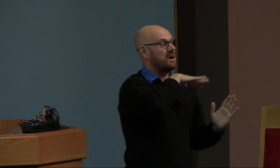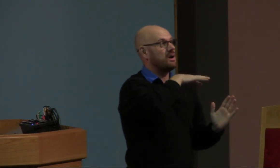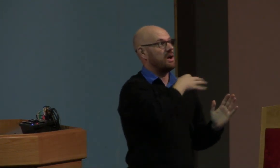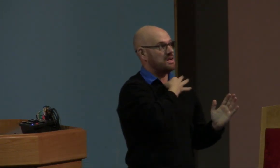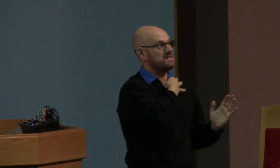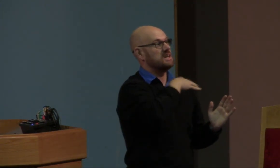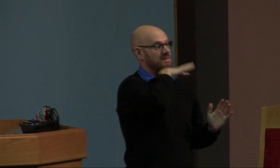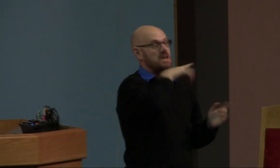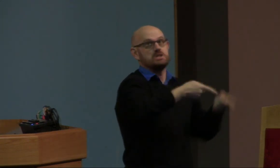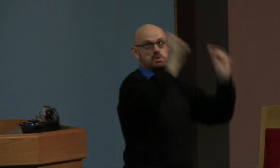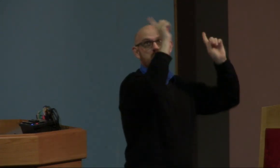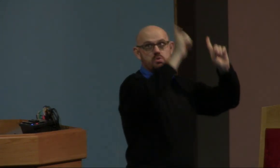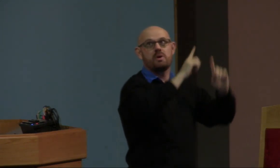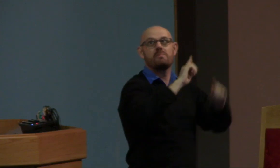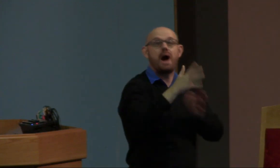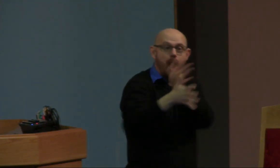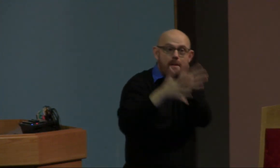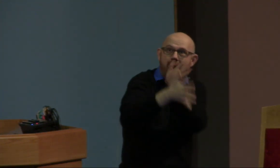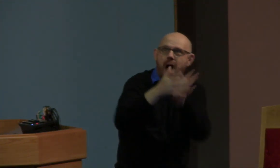verskillende gebare, Afrikaans, Engels,